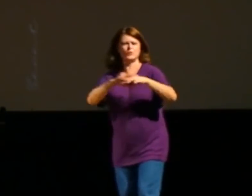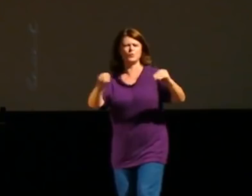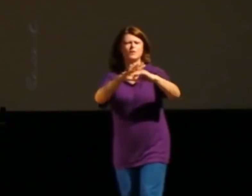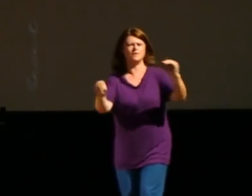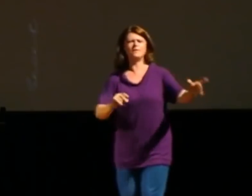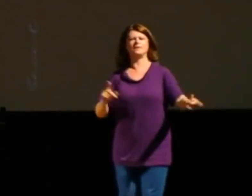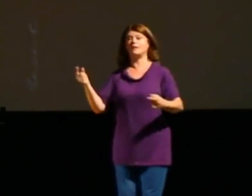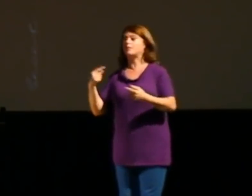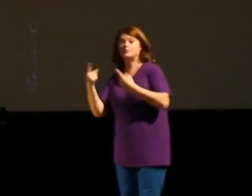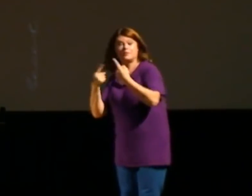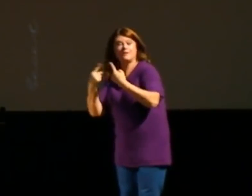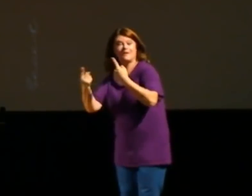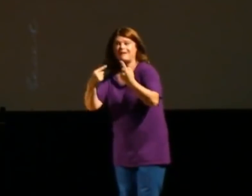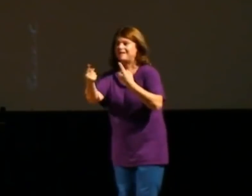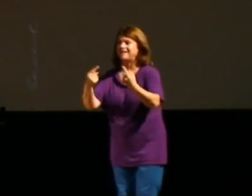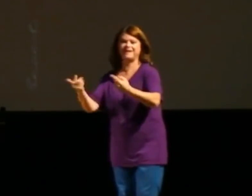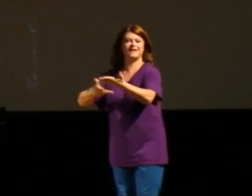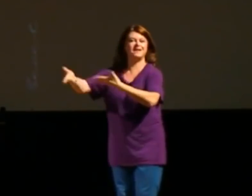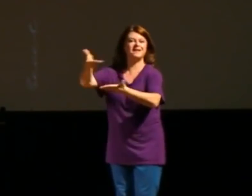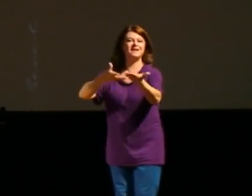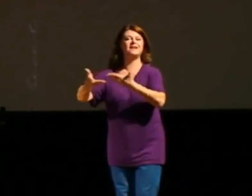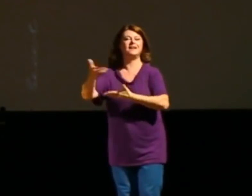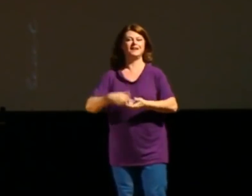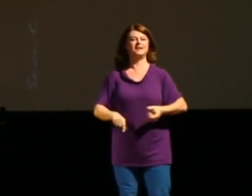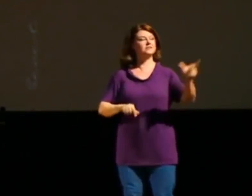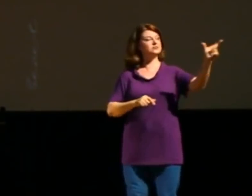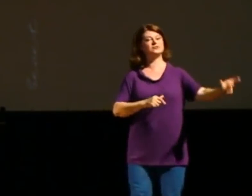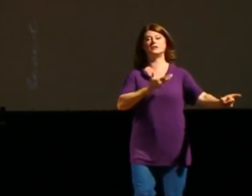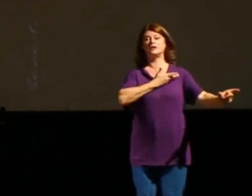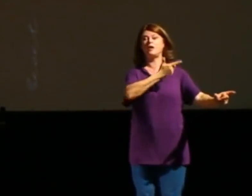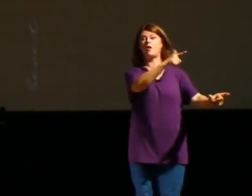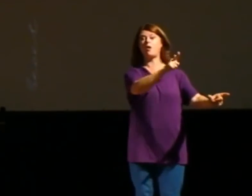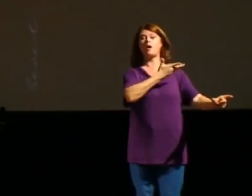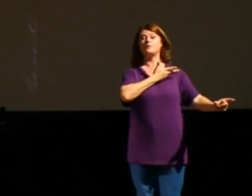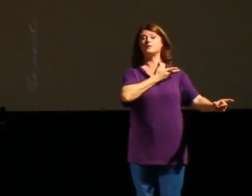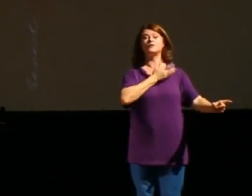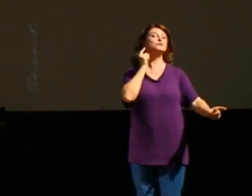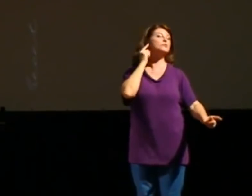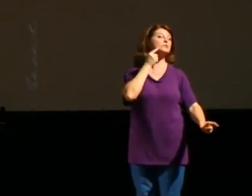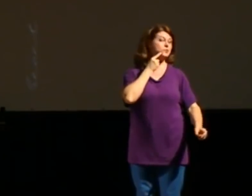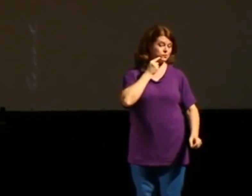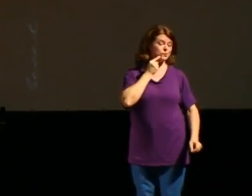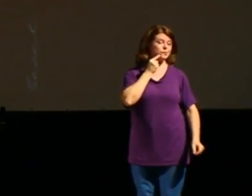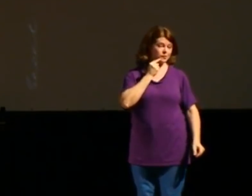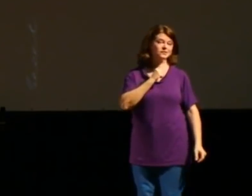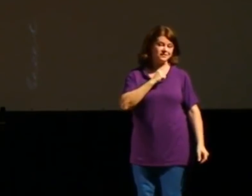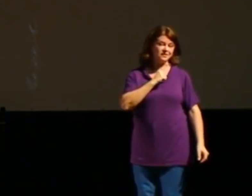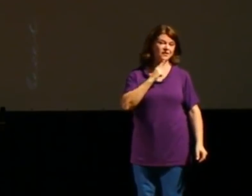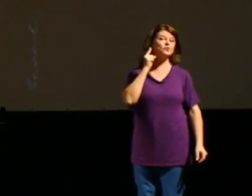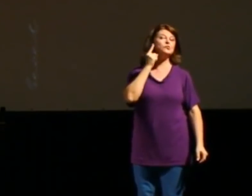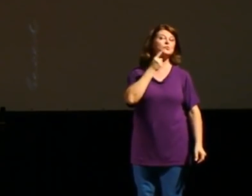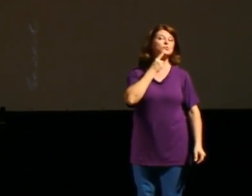tem ali um outro amigo, que ele é surdo e mal pode falar. Tem uma versão que diz que ele é surdo e